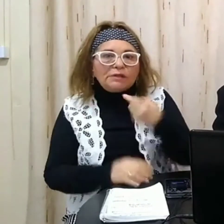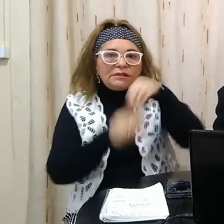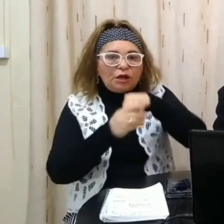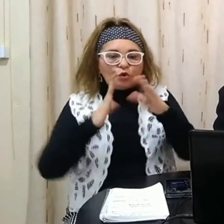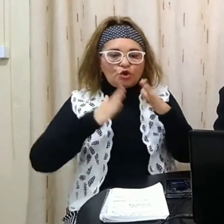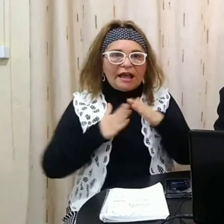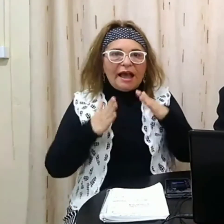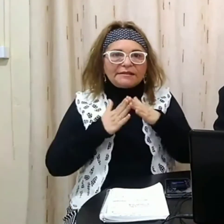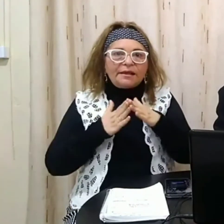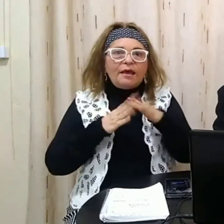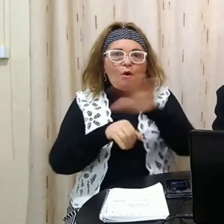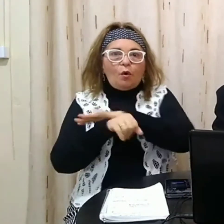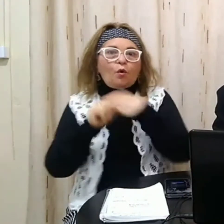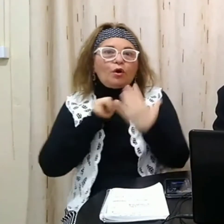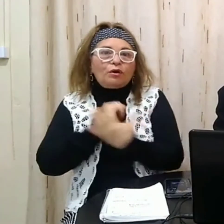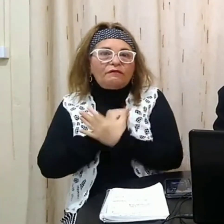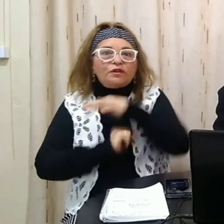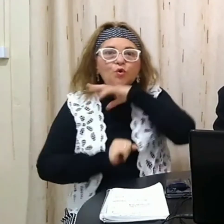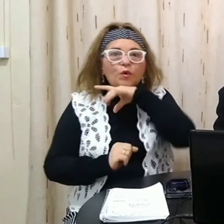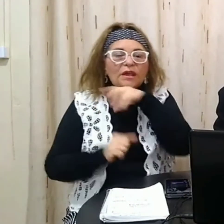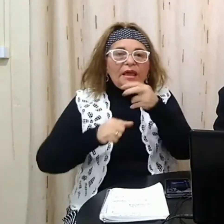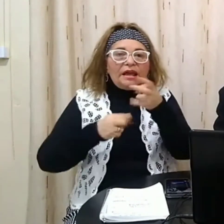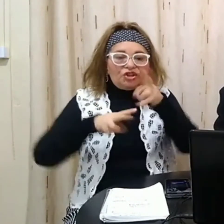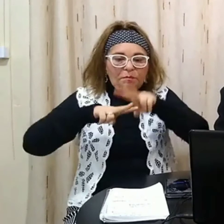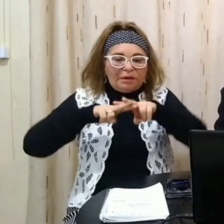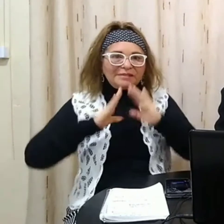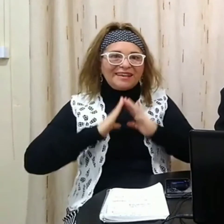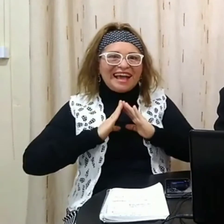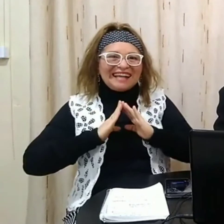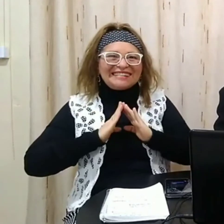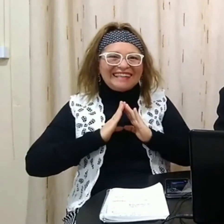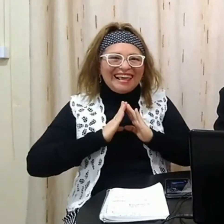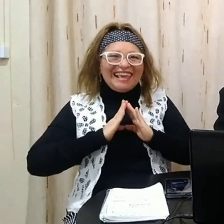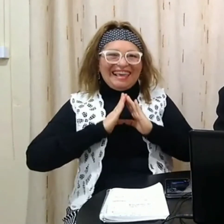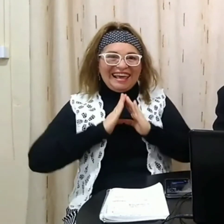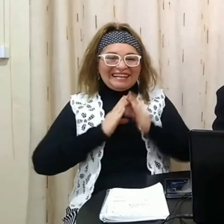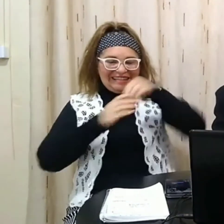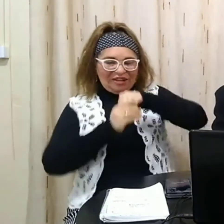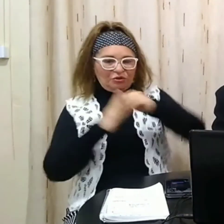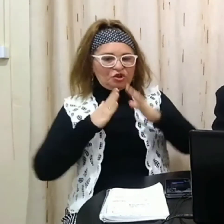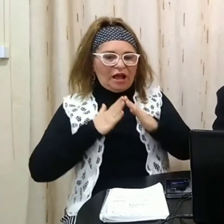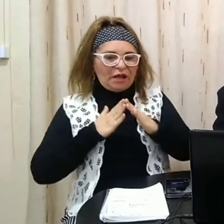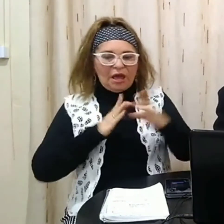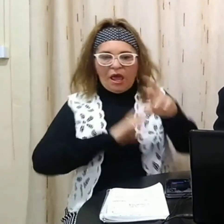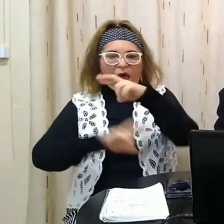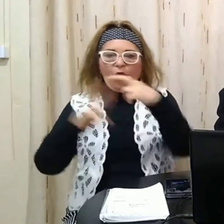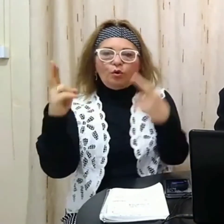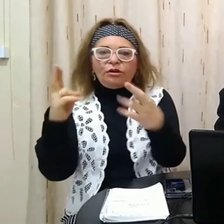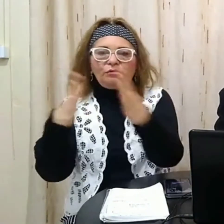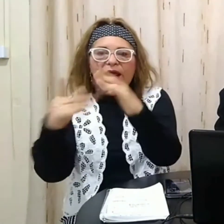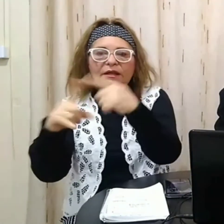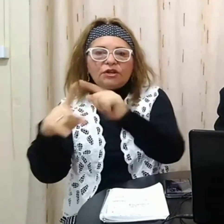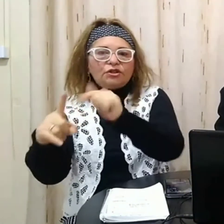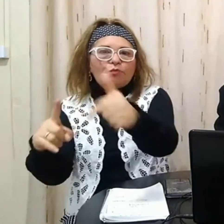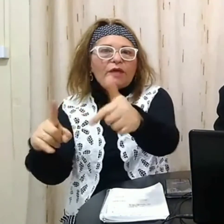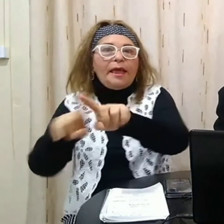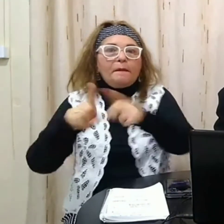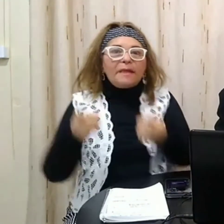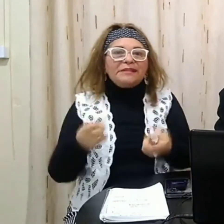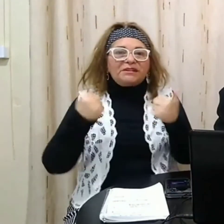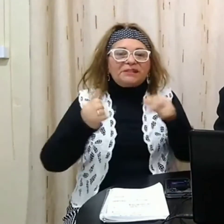firmes, estejamos com o mesmo propósito, mesmo que não estamos reunindo, mas que a igreja do Senhor continue firme, e